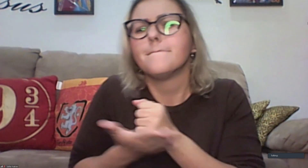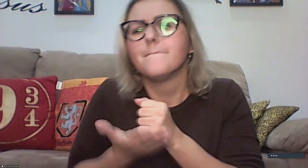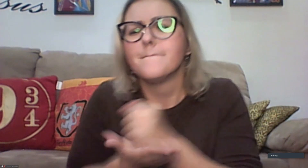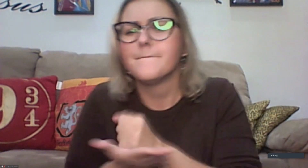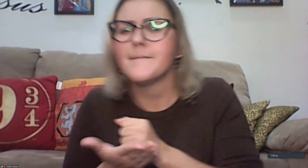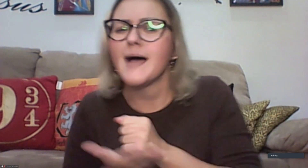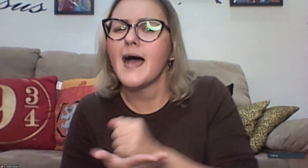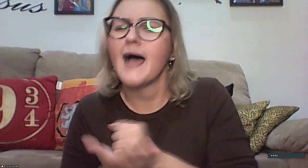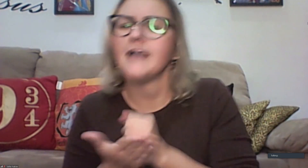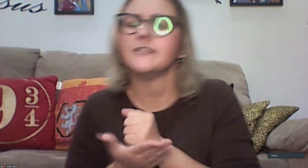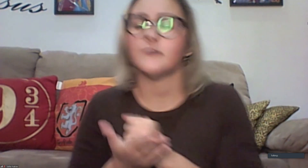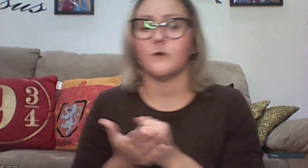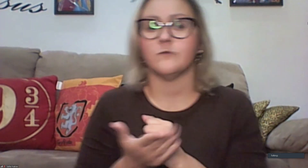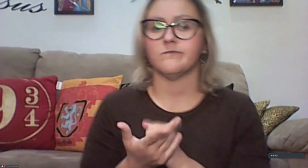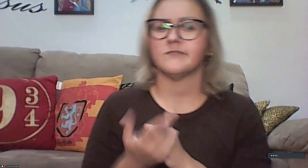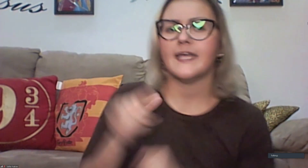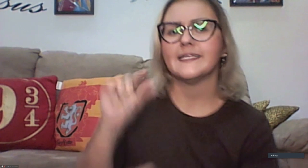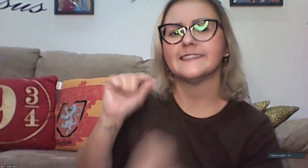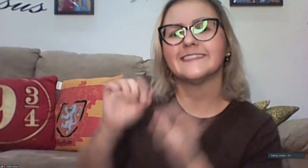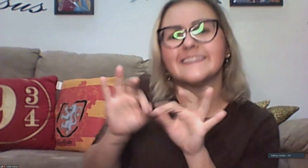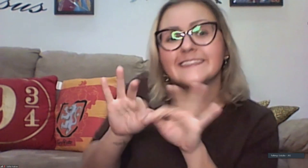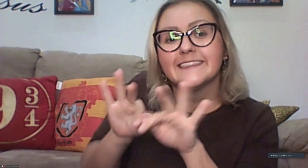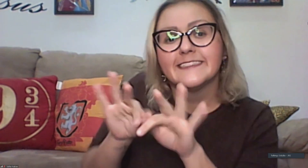Coisas simples. Verbos.